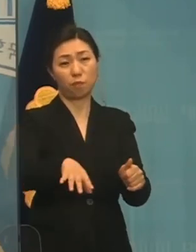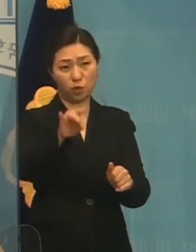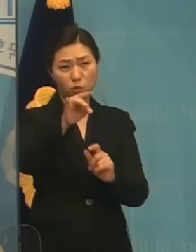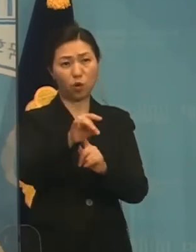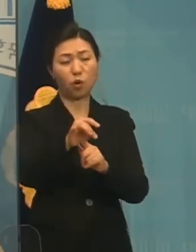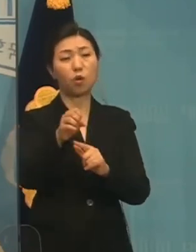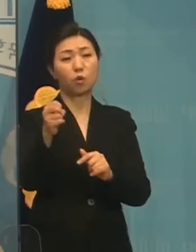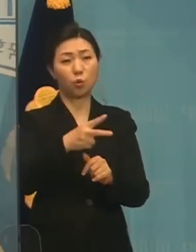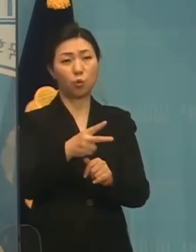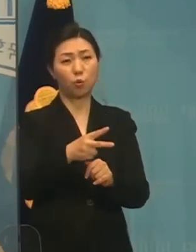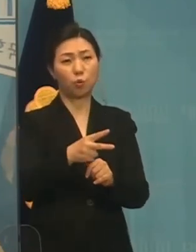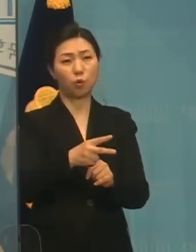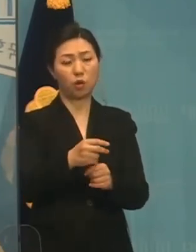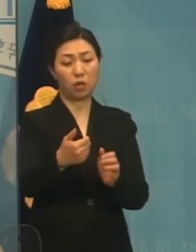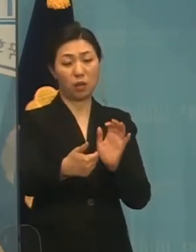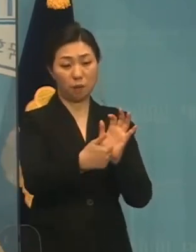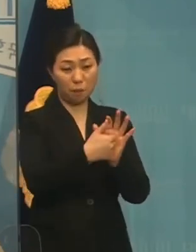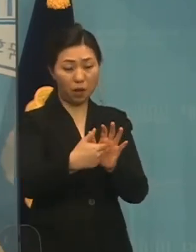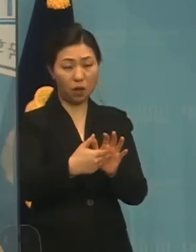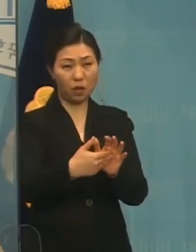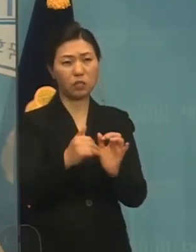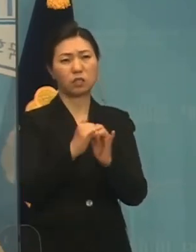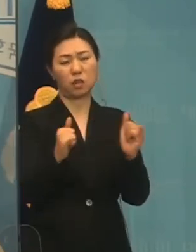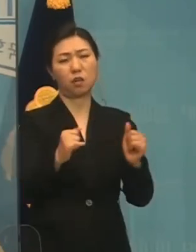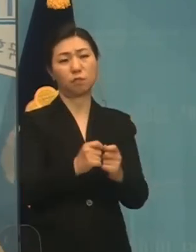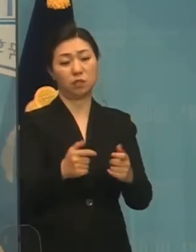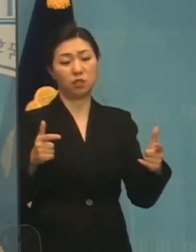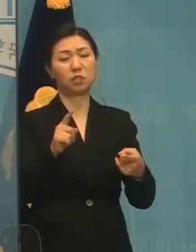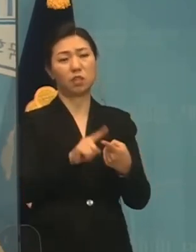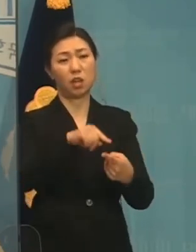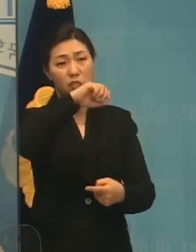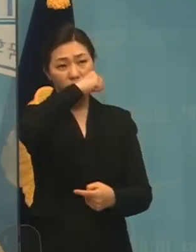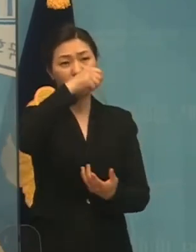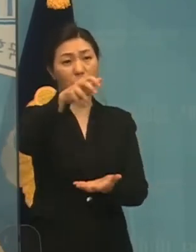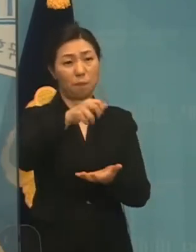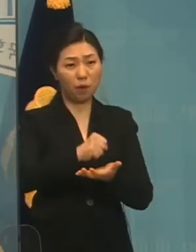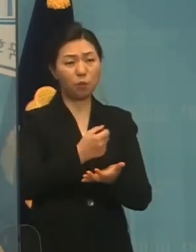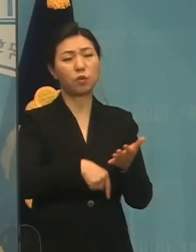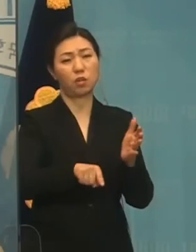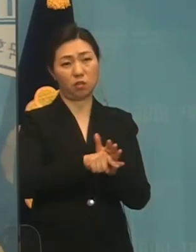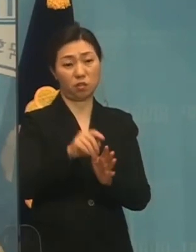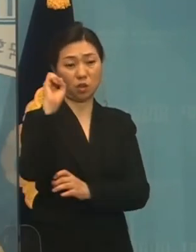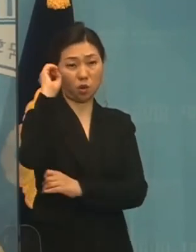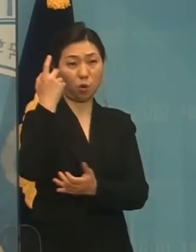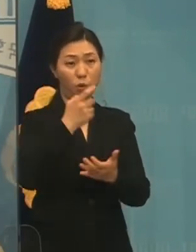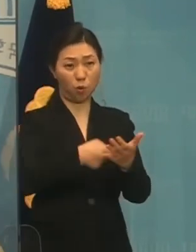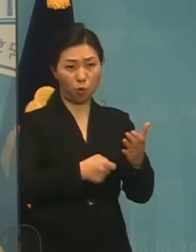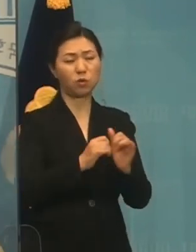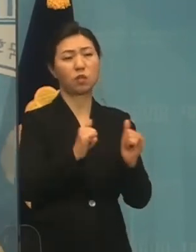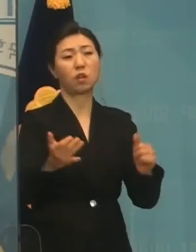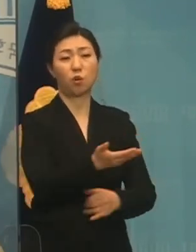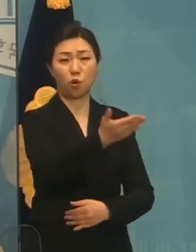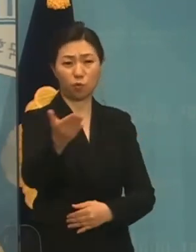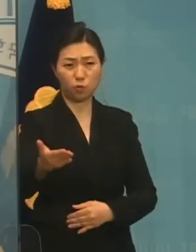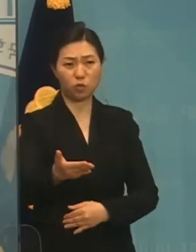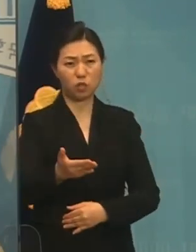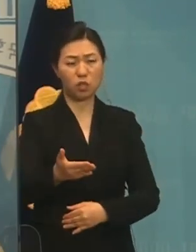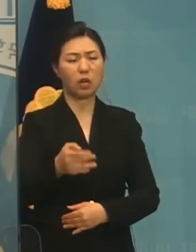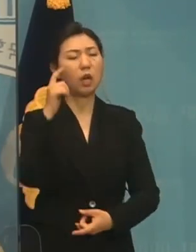대한 언론인 여러분들의 깊은 관심과 그 관심을